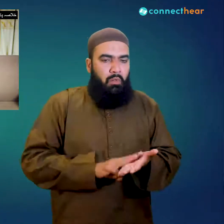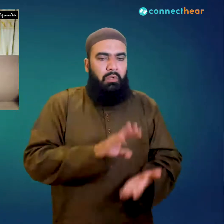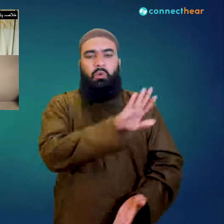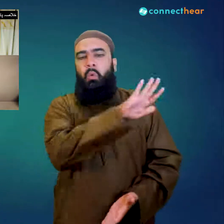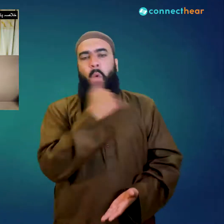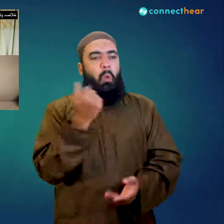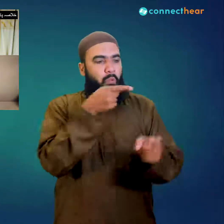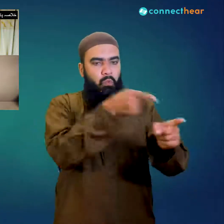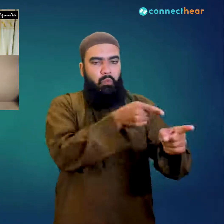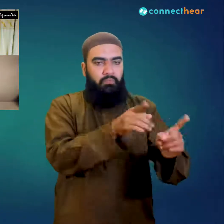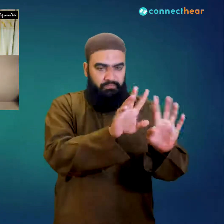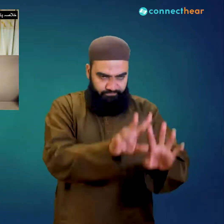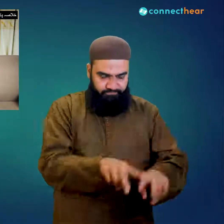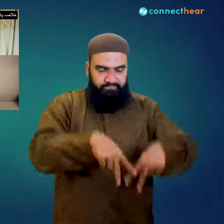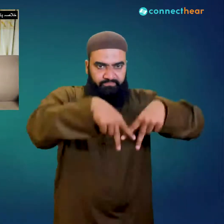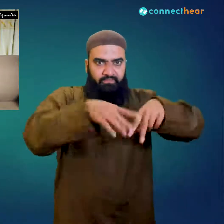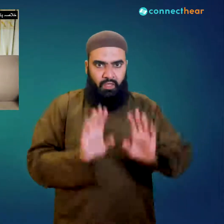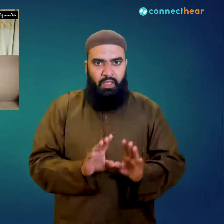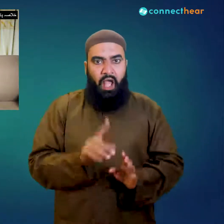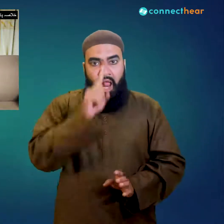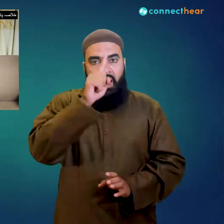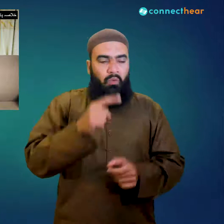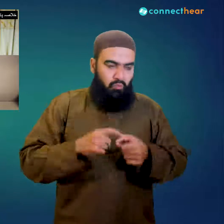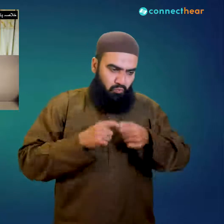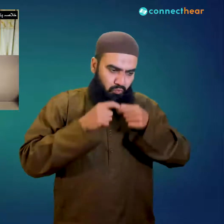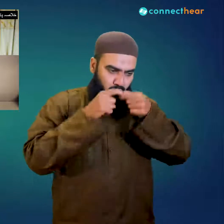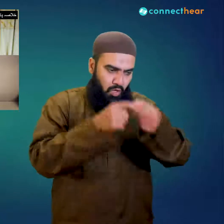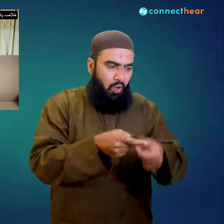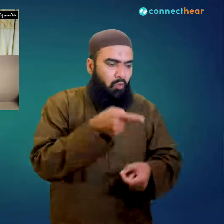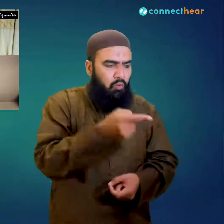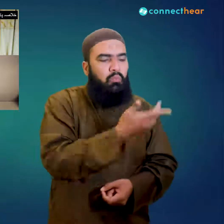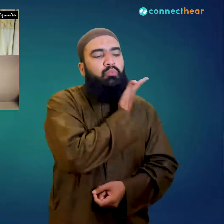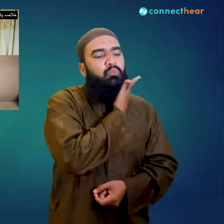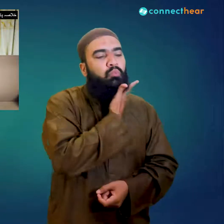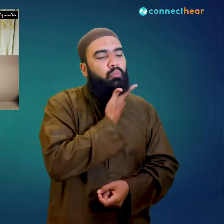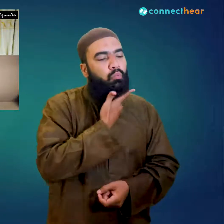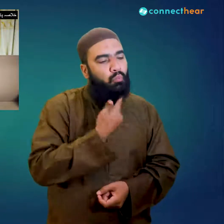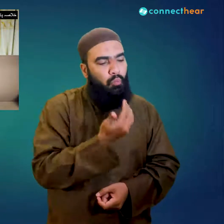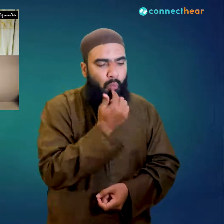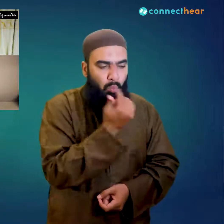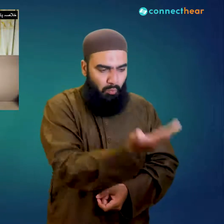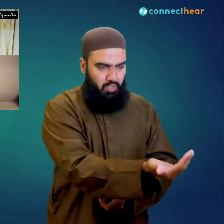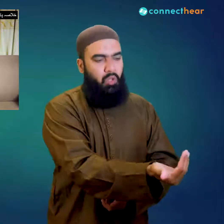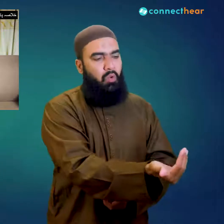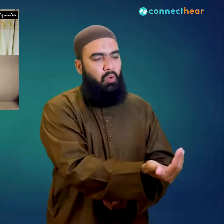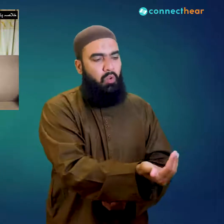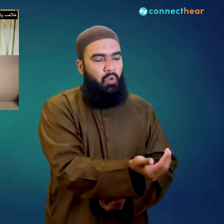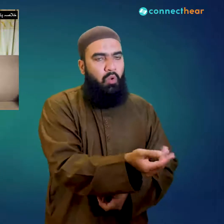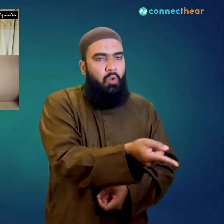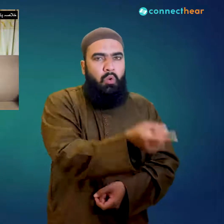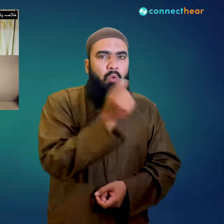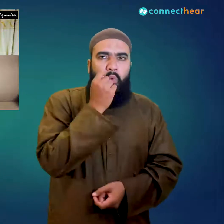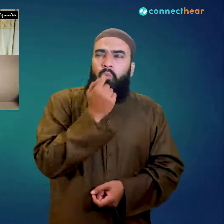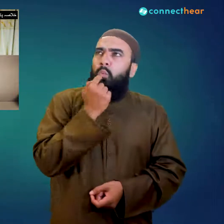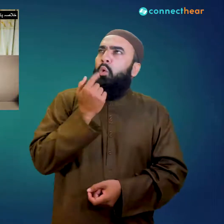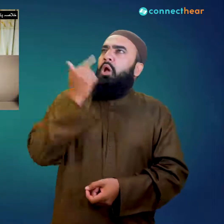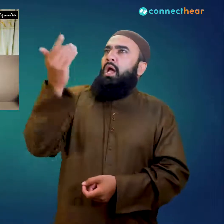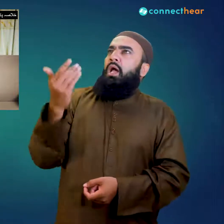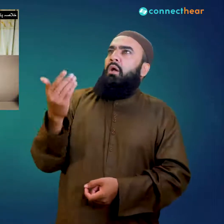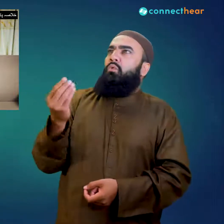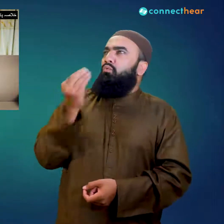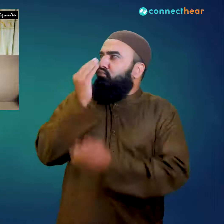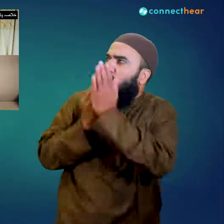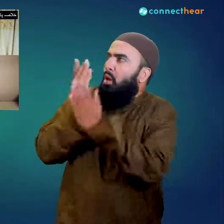کا طلب کریں، وہ کہیں گے کہ دنیا کے اندر حق اور باطل کا معرکہ قائم ہو، ہم یہ چاہتے ہیں کہ پھر ہم اس کے اندر شامل